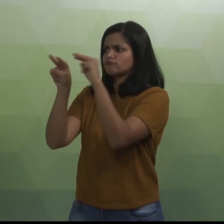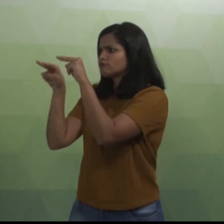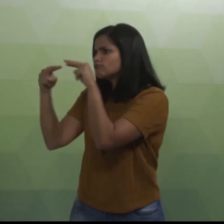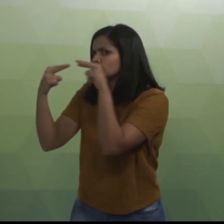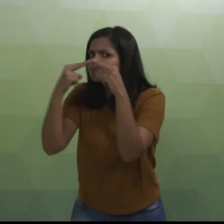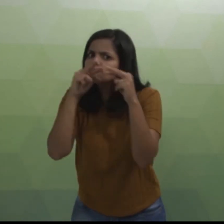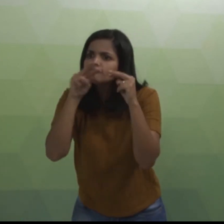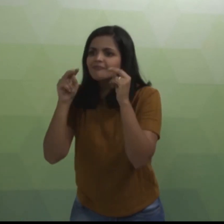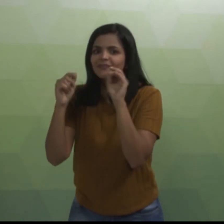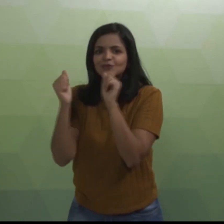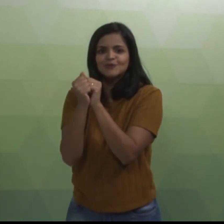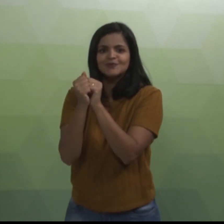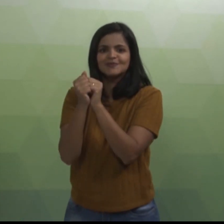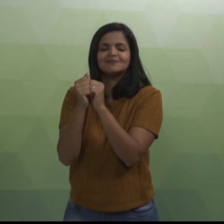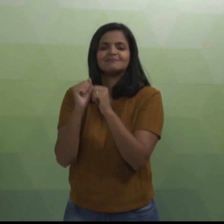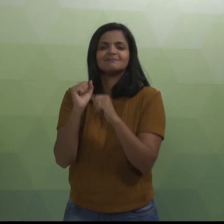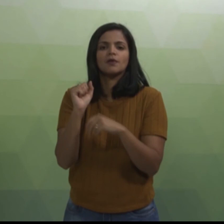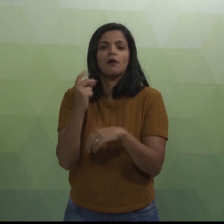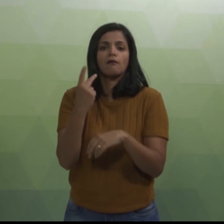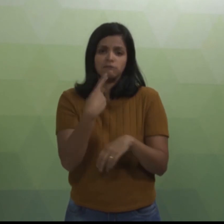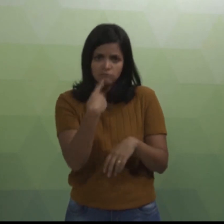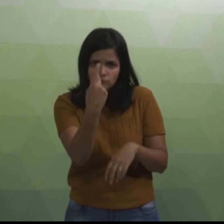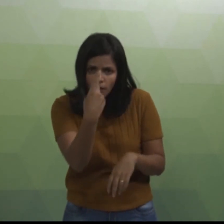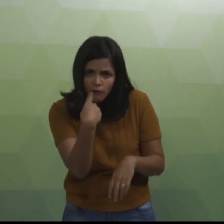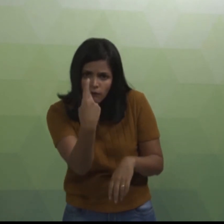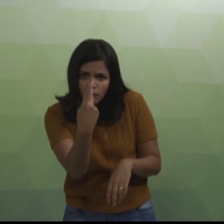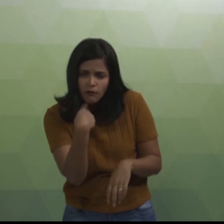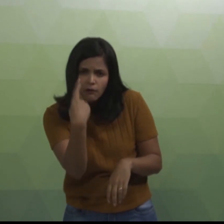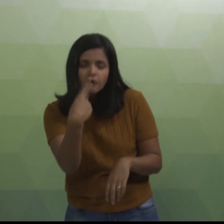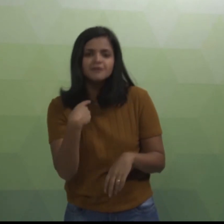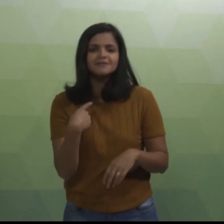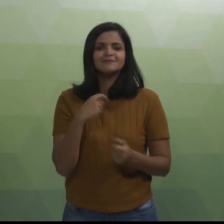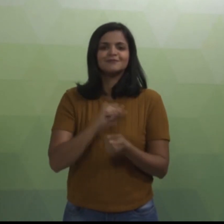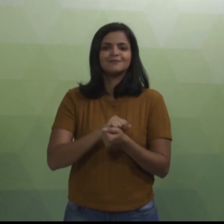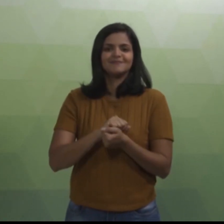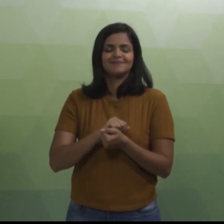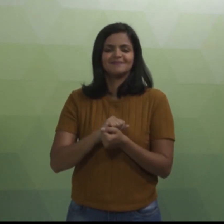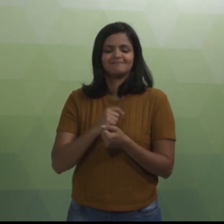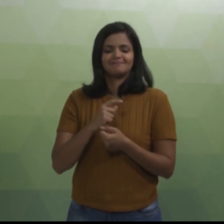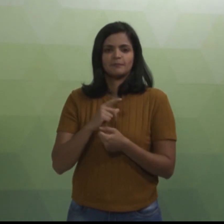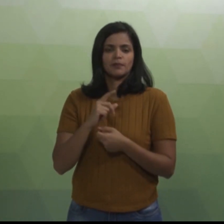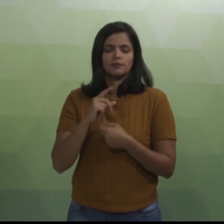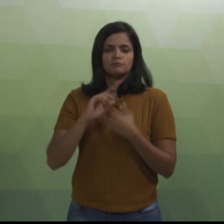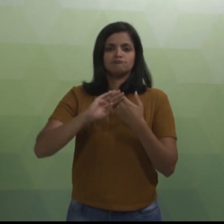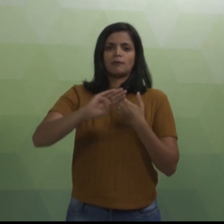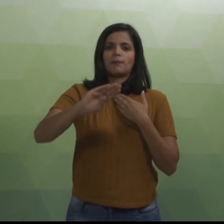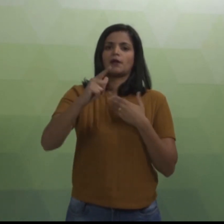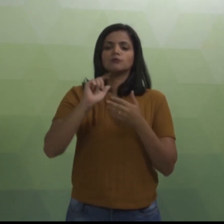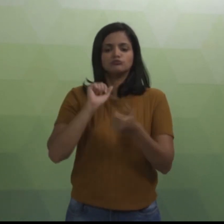conversar? Então, a marcação do olhar. Nós duas. Perceba a marcação do